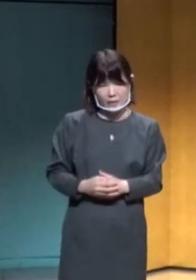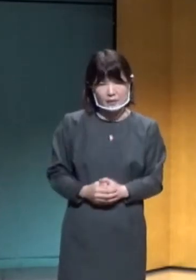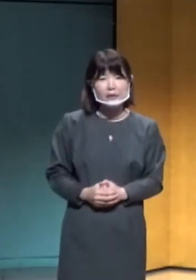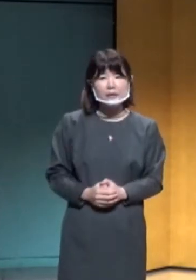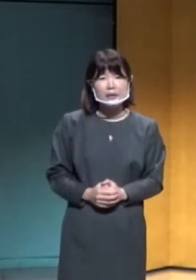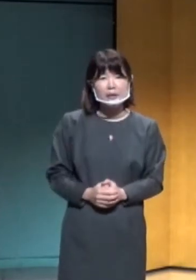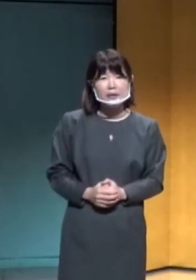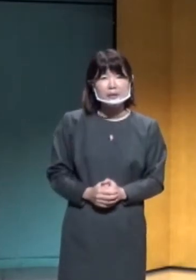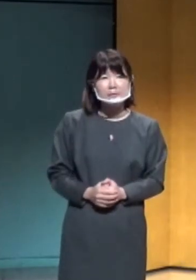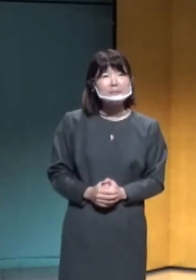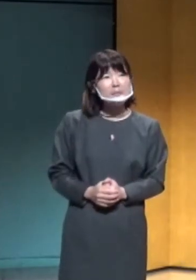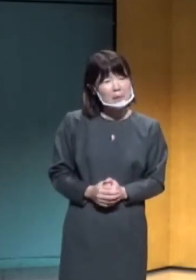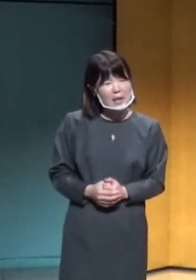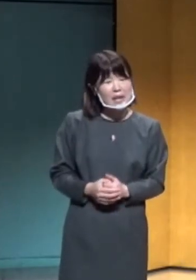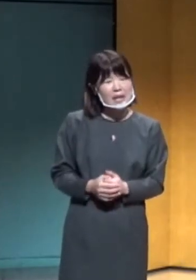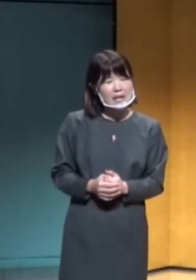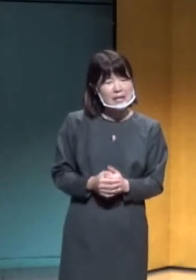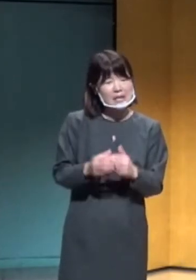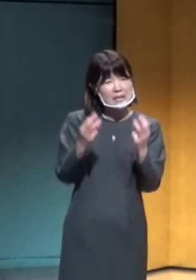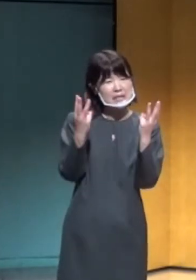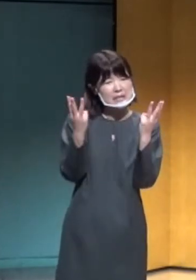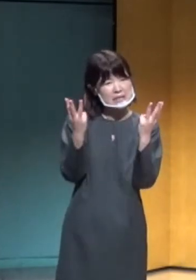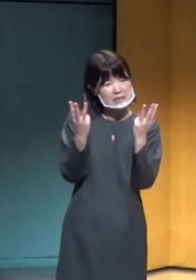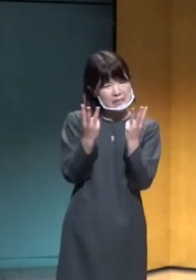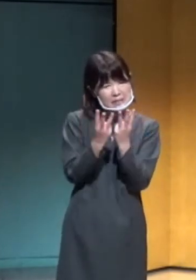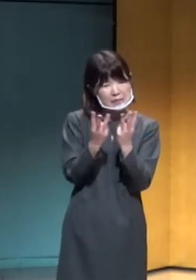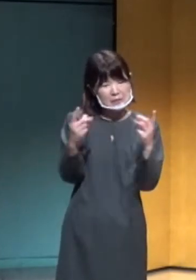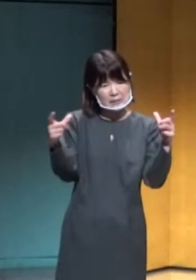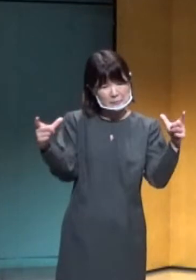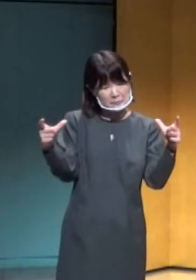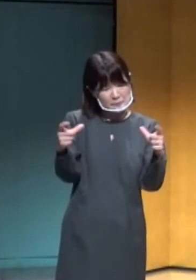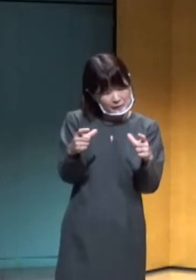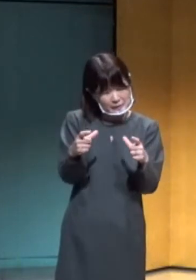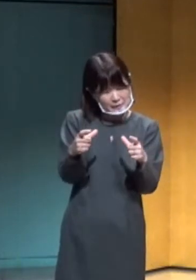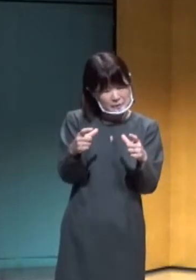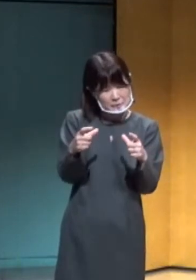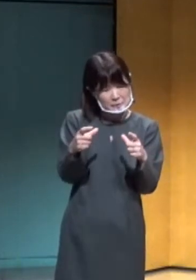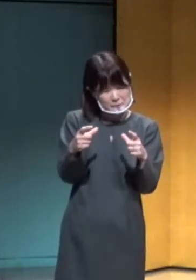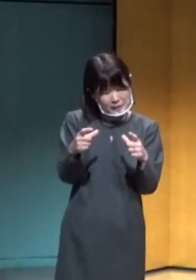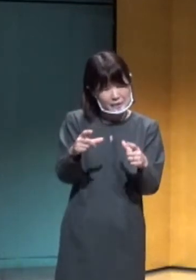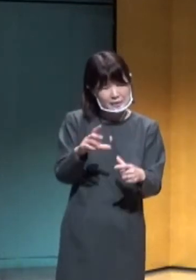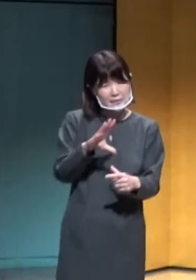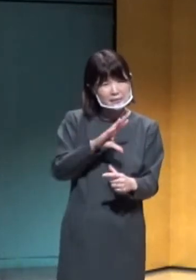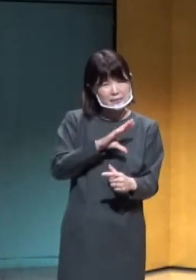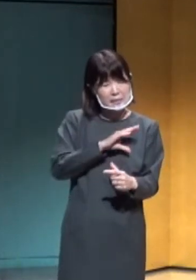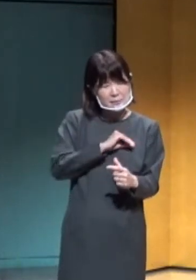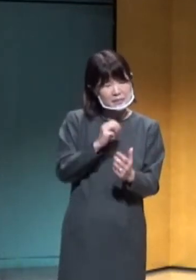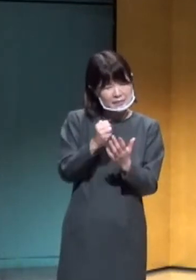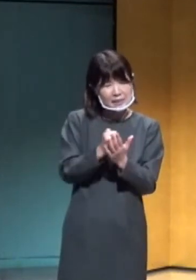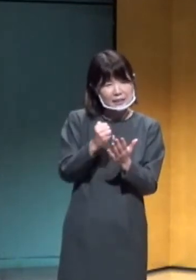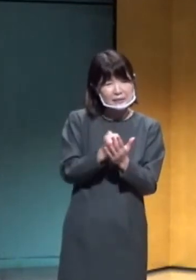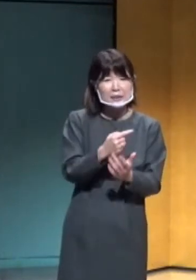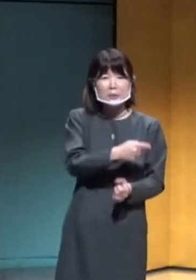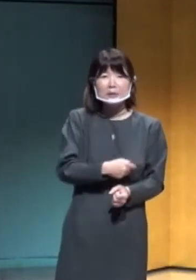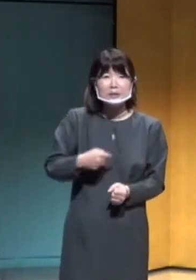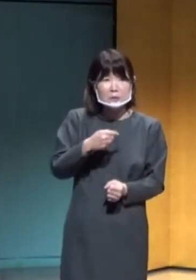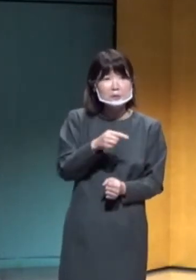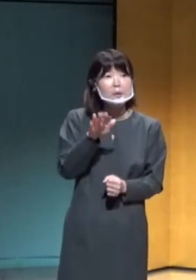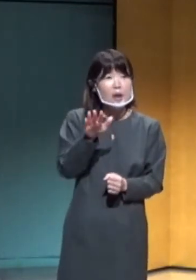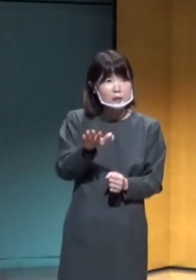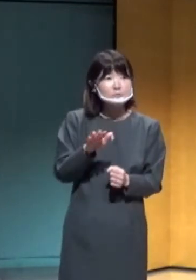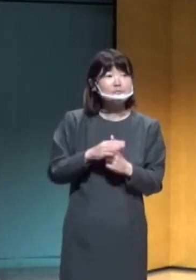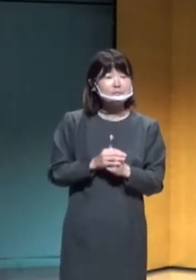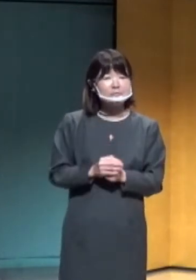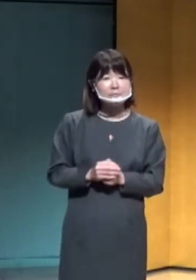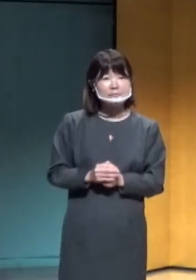少し寂しいような感じもするわけでございますが、しかしながら、新年の